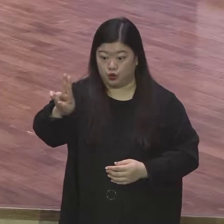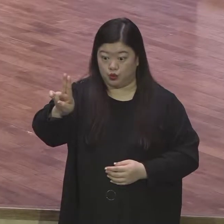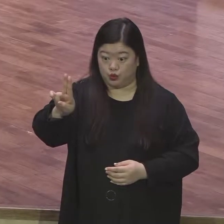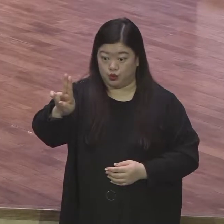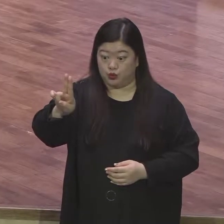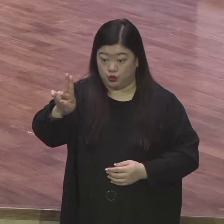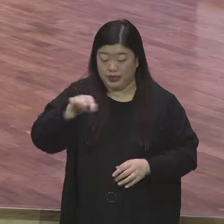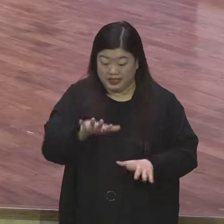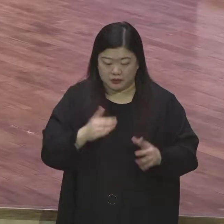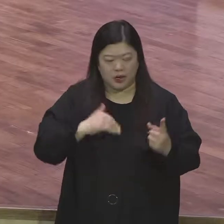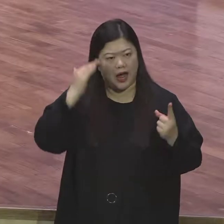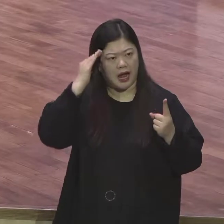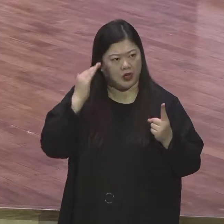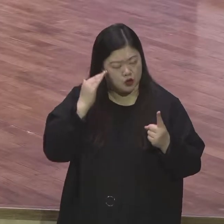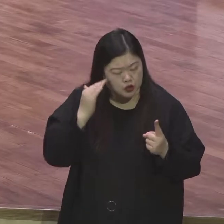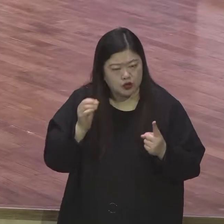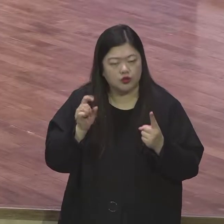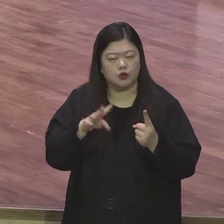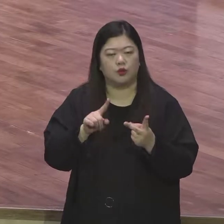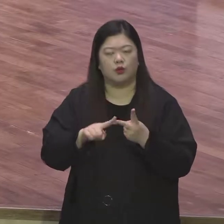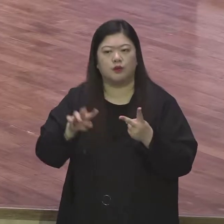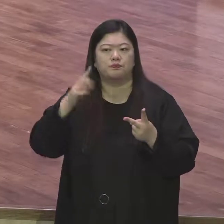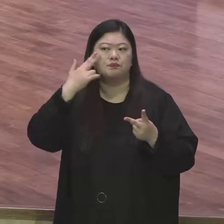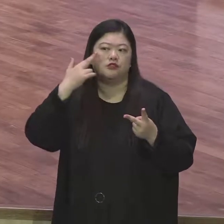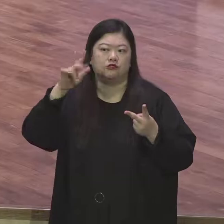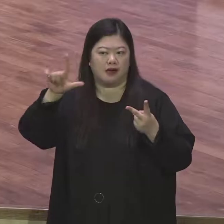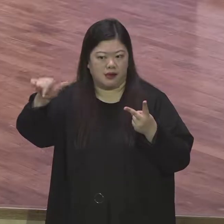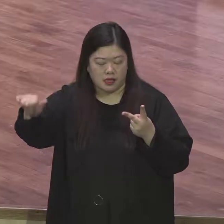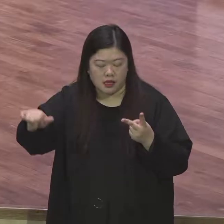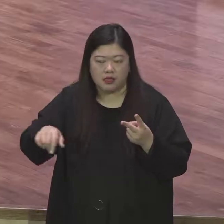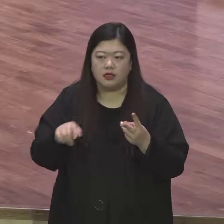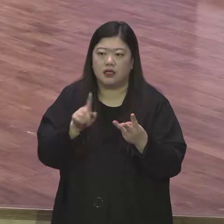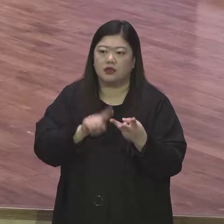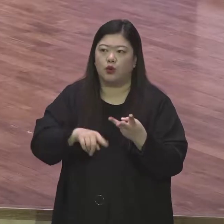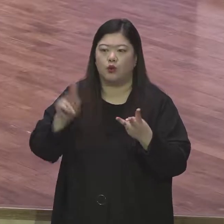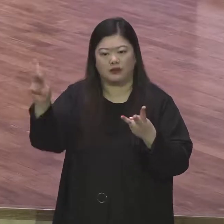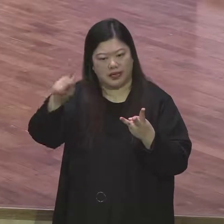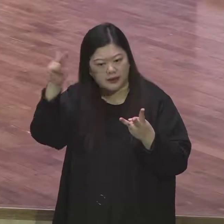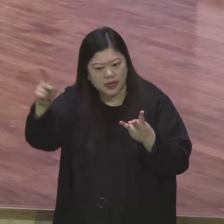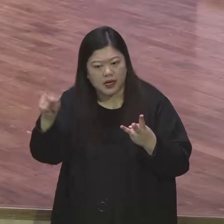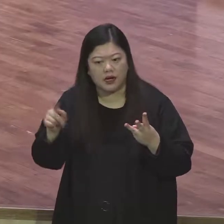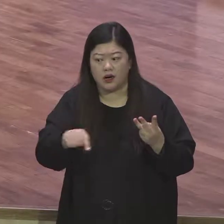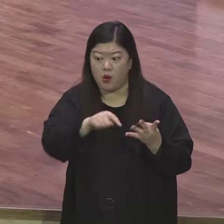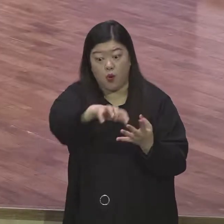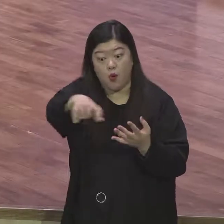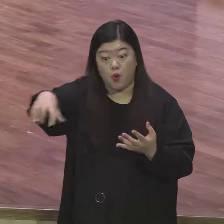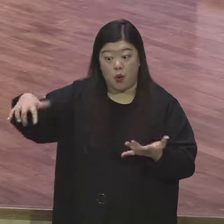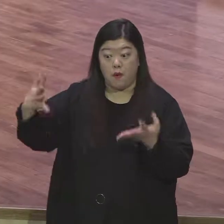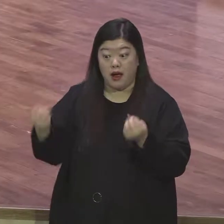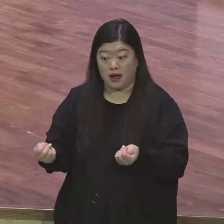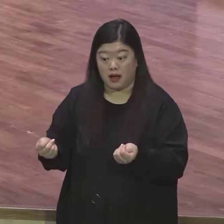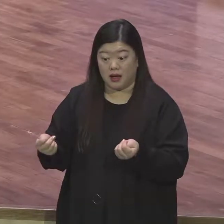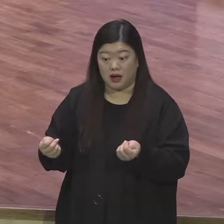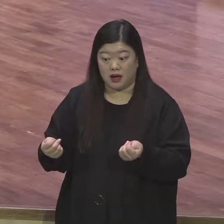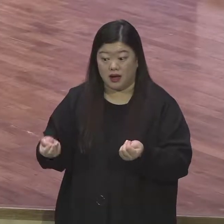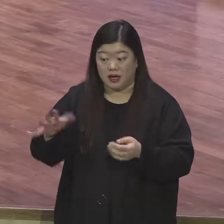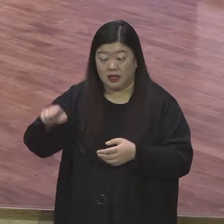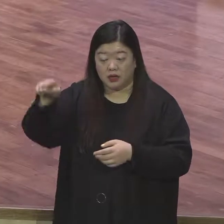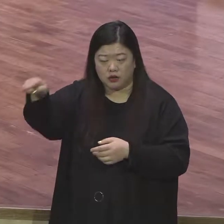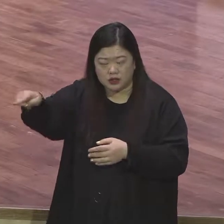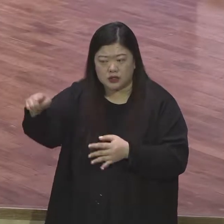거기 지금 통신으로 때로는 밤에 야간에 그래서 훈련받고 있습니다. 그래서 전도